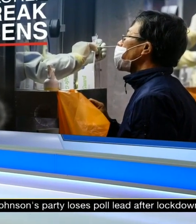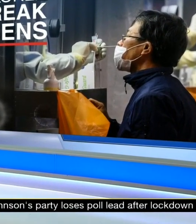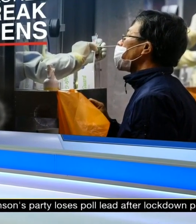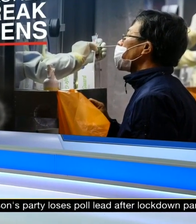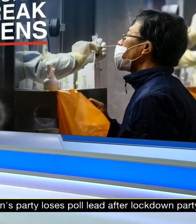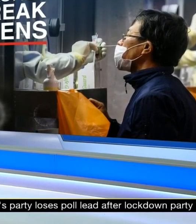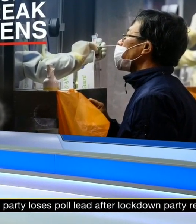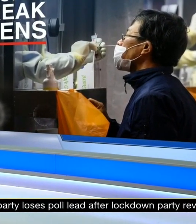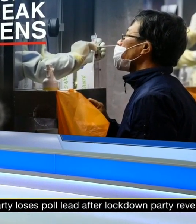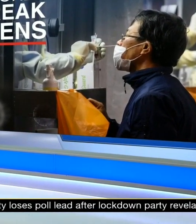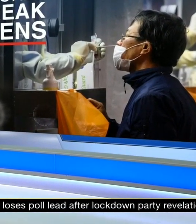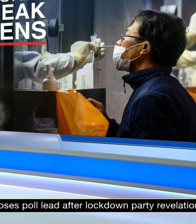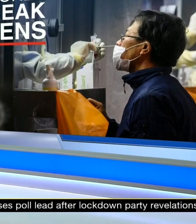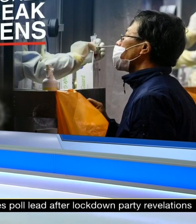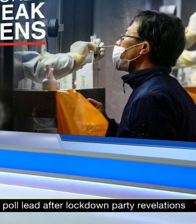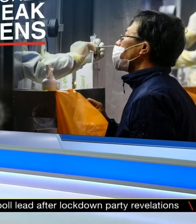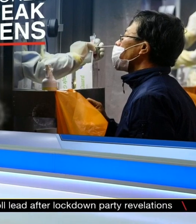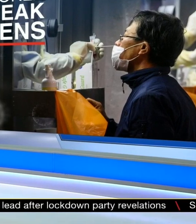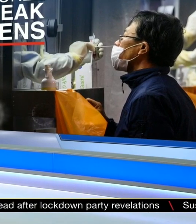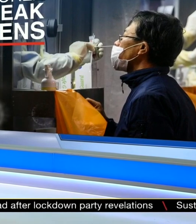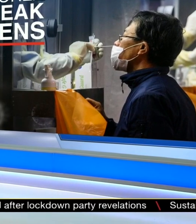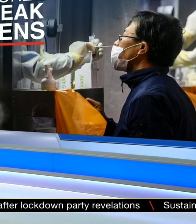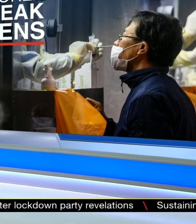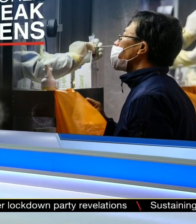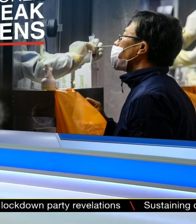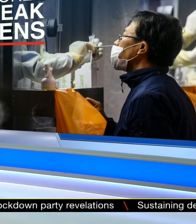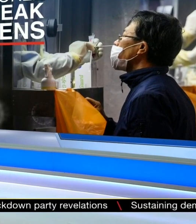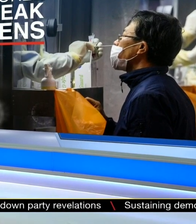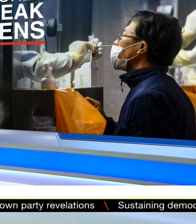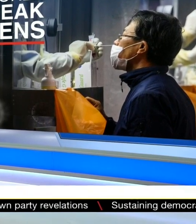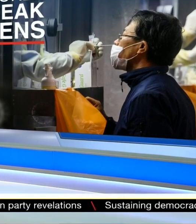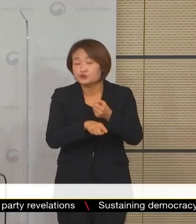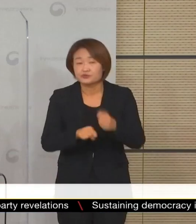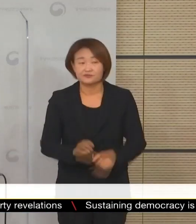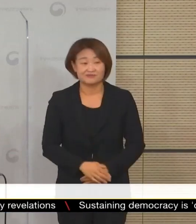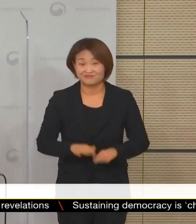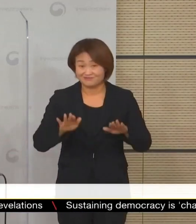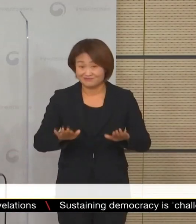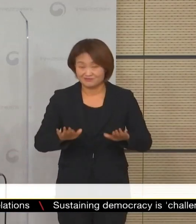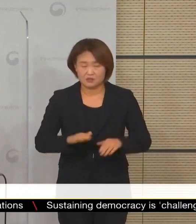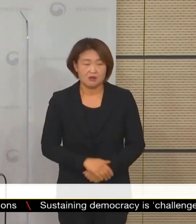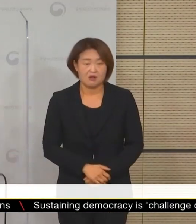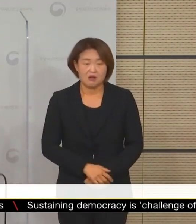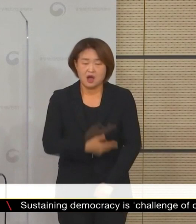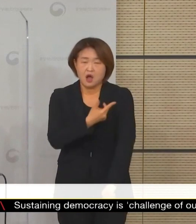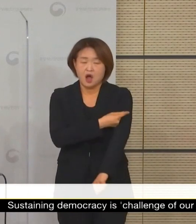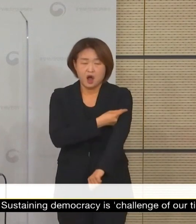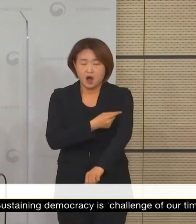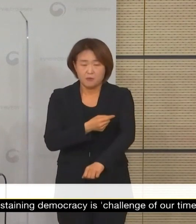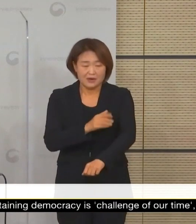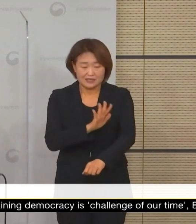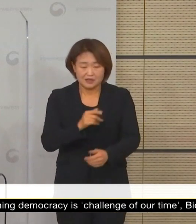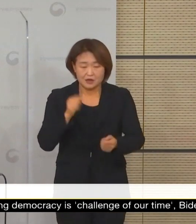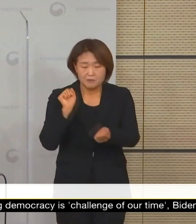take extraordinary measures if the virus does not slow soon. 지금 발생 지표가 급증을 하고